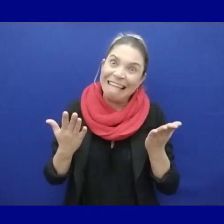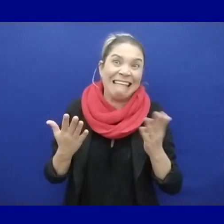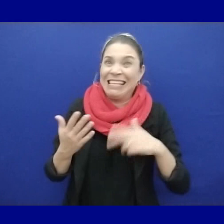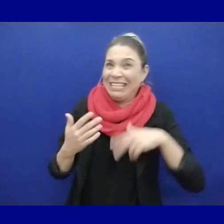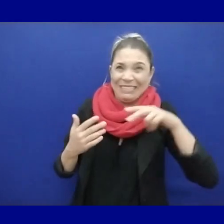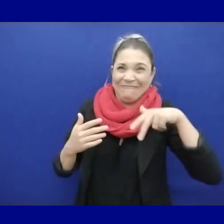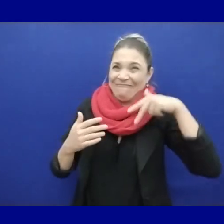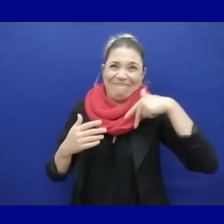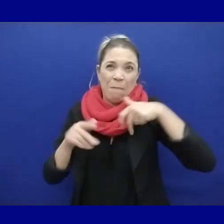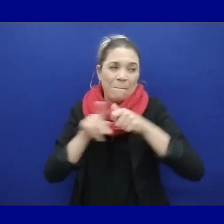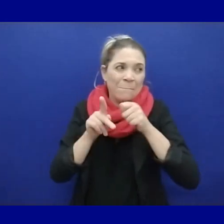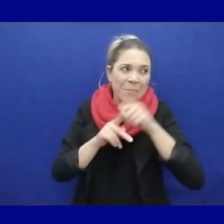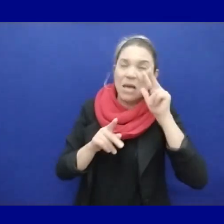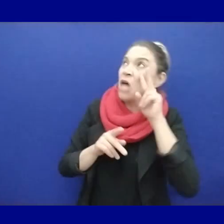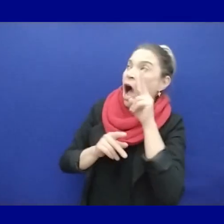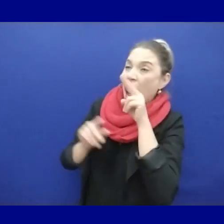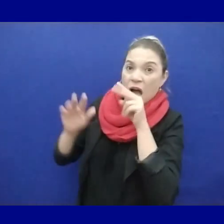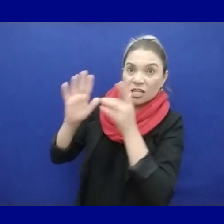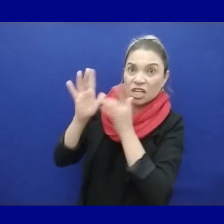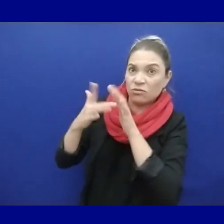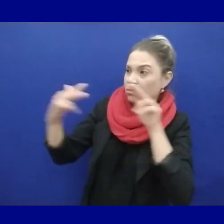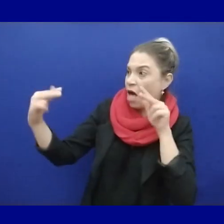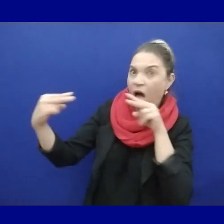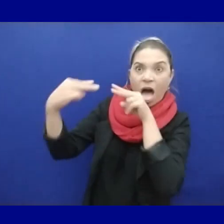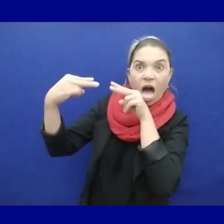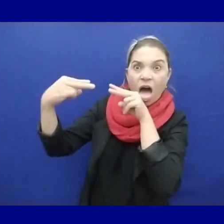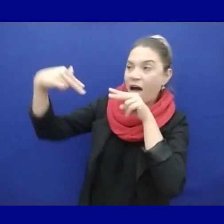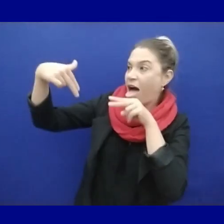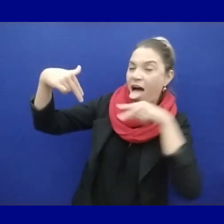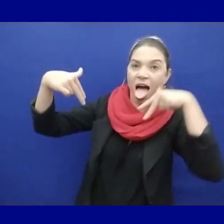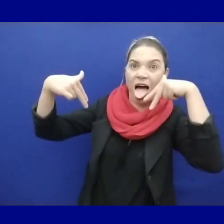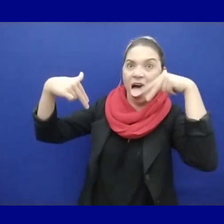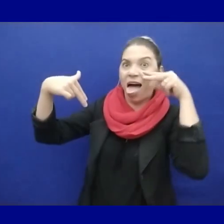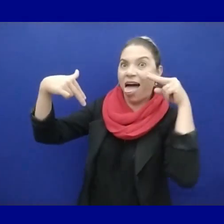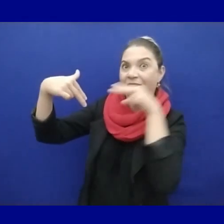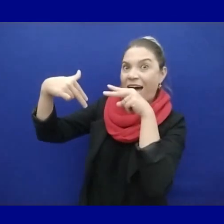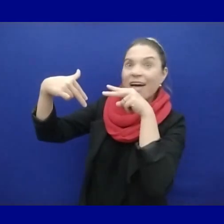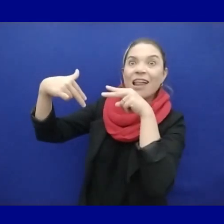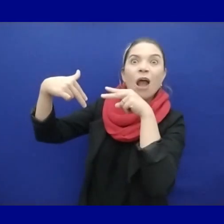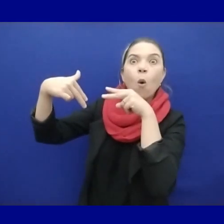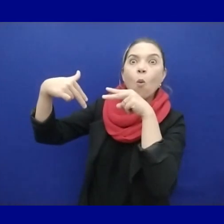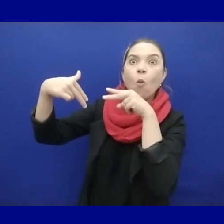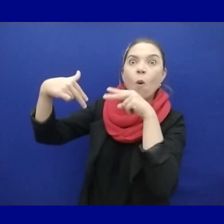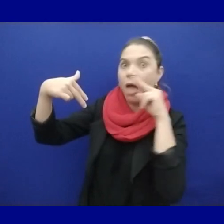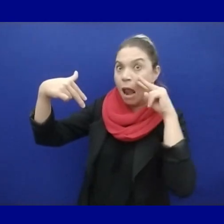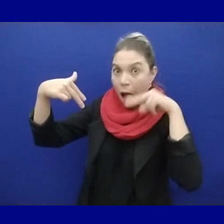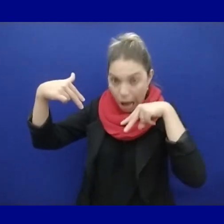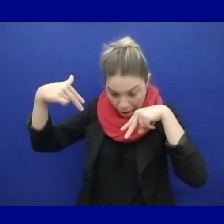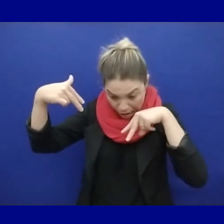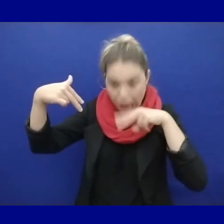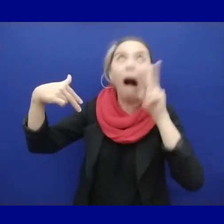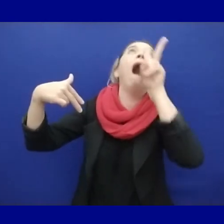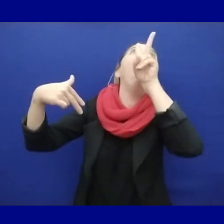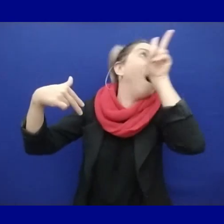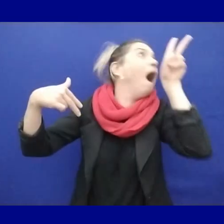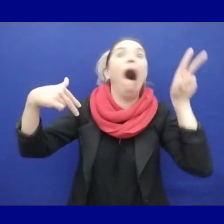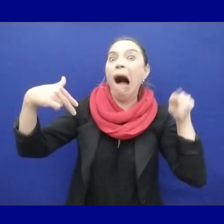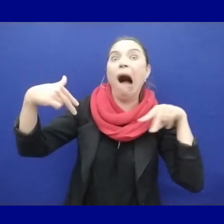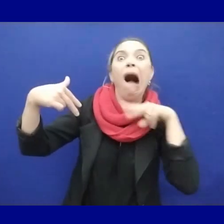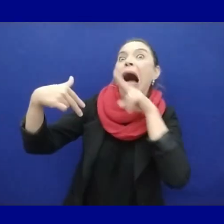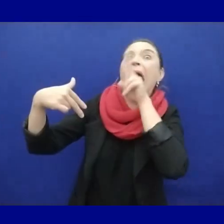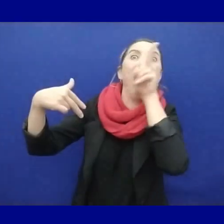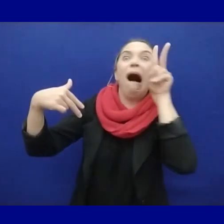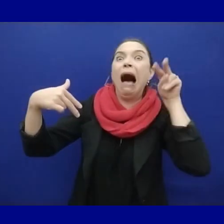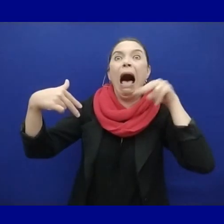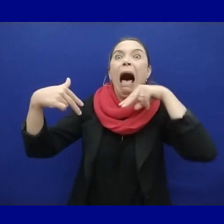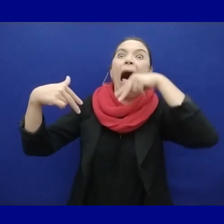fortíssimo, tira os olhos de Jesus e começa então a olhar para o seu medo, motivado pela